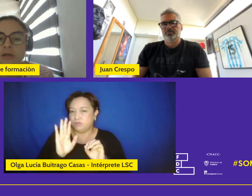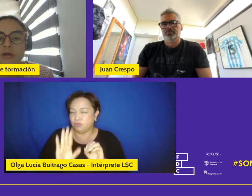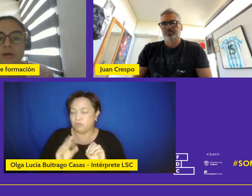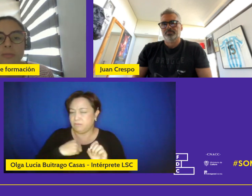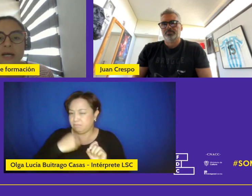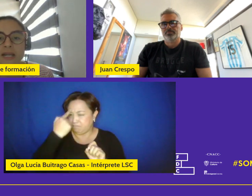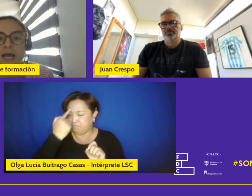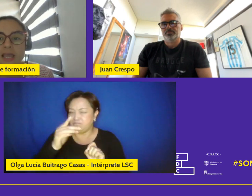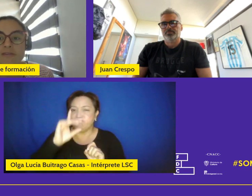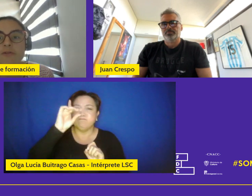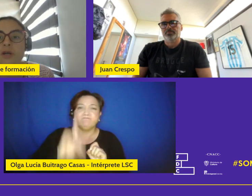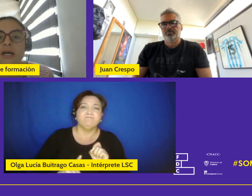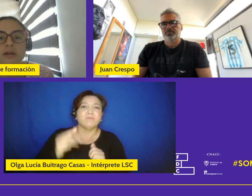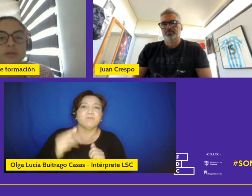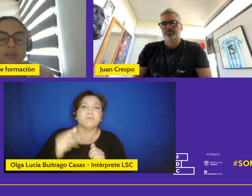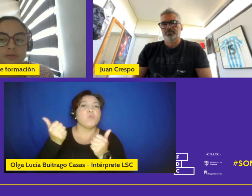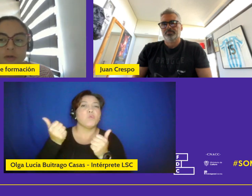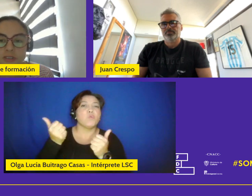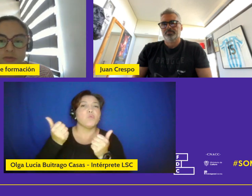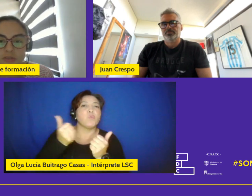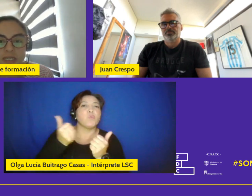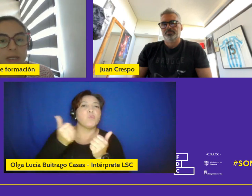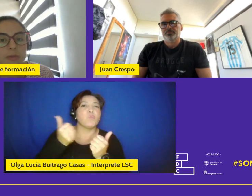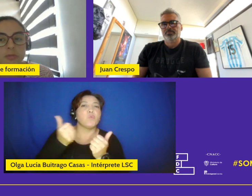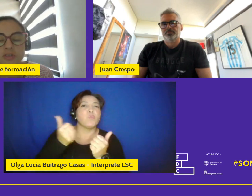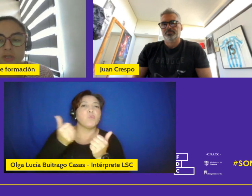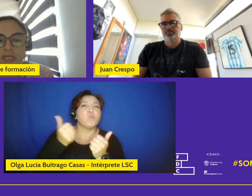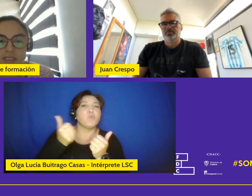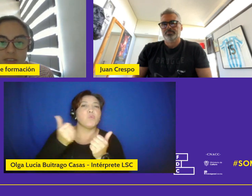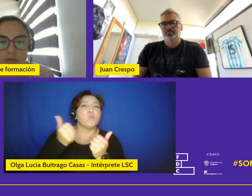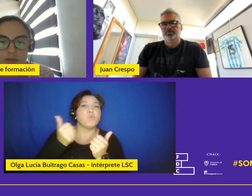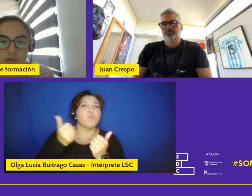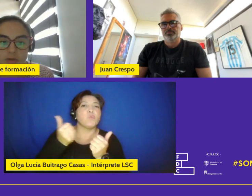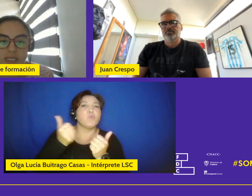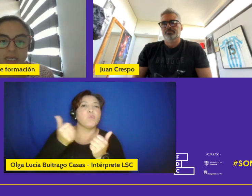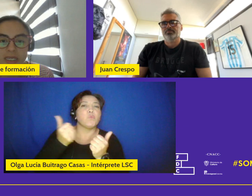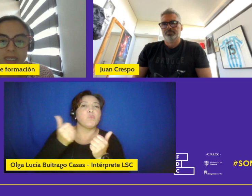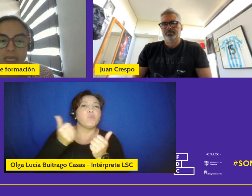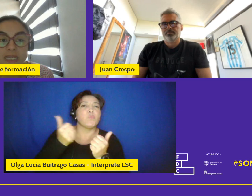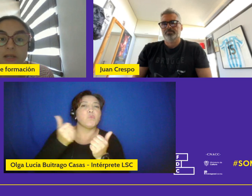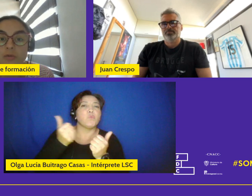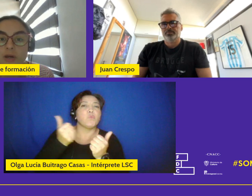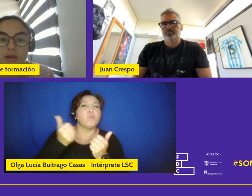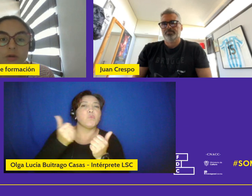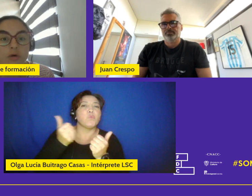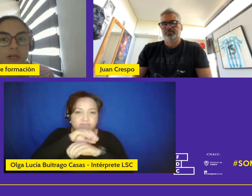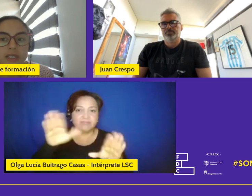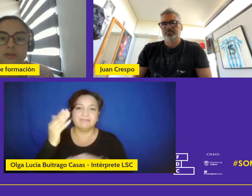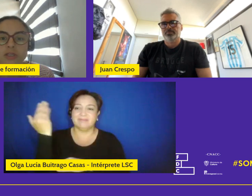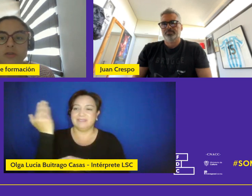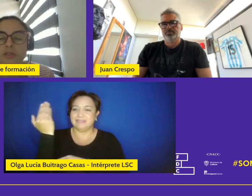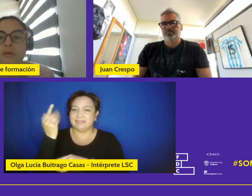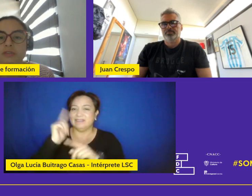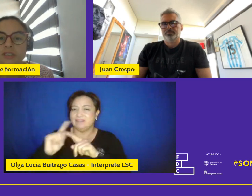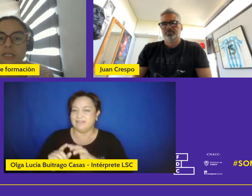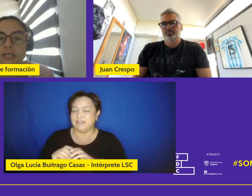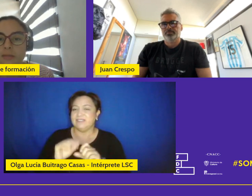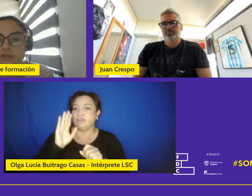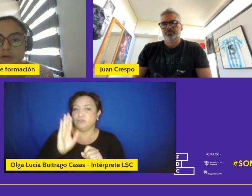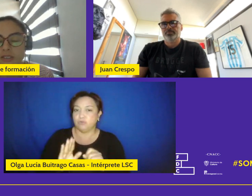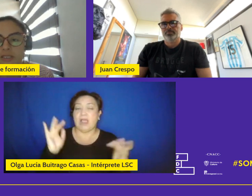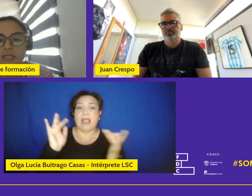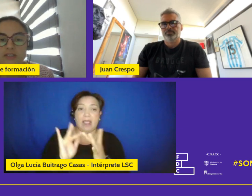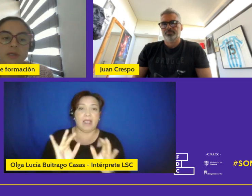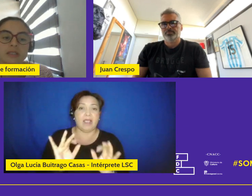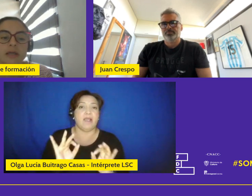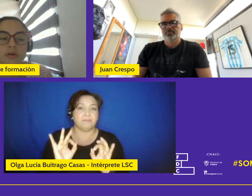camino para enfocar los esfuerzos de la promoción y la distribución en el lugar correcto y donde vamos a tener la